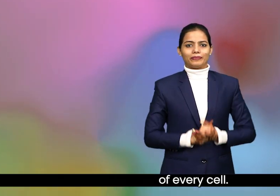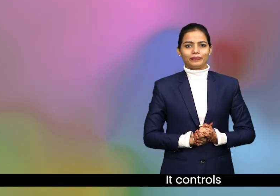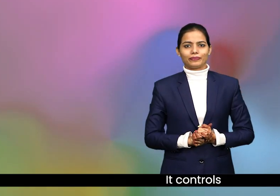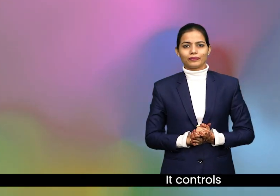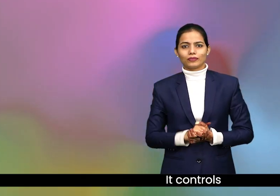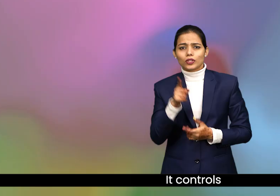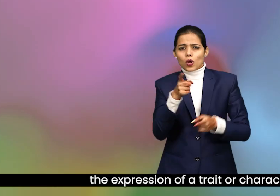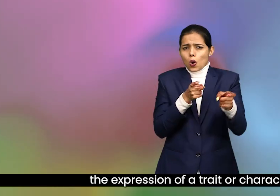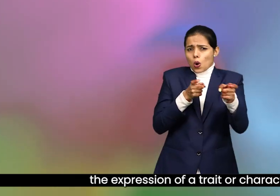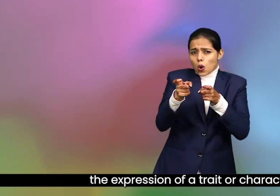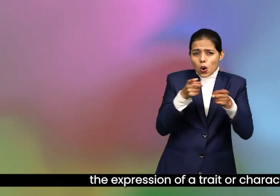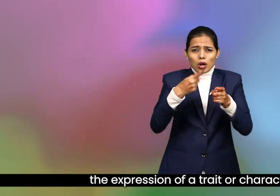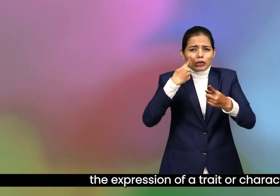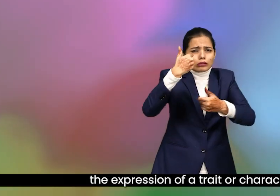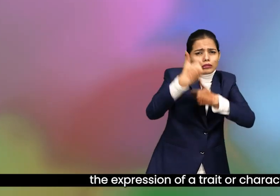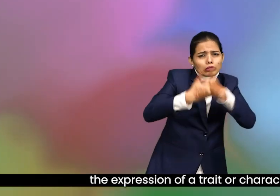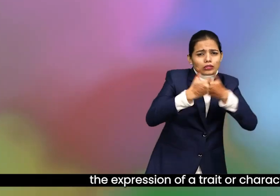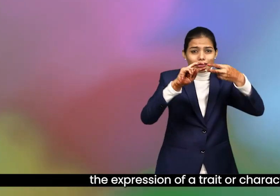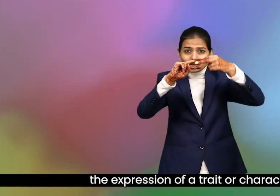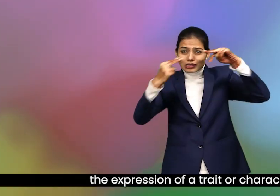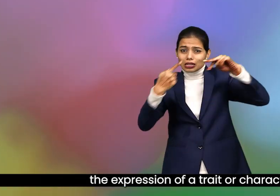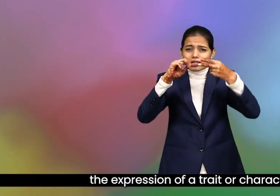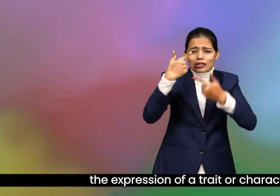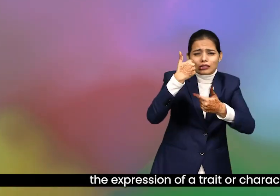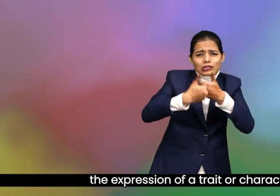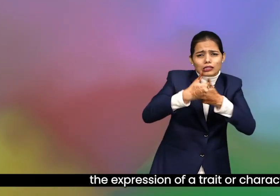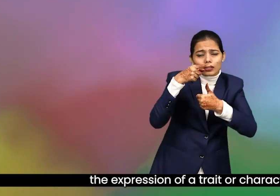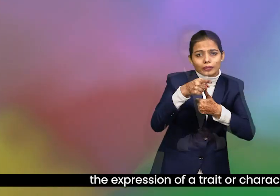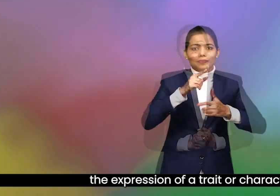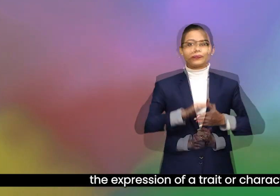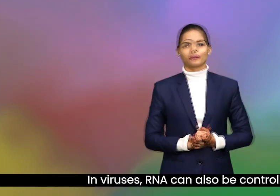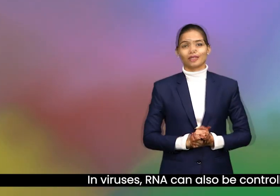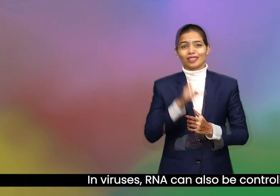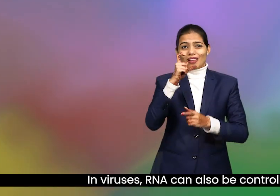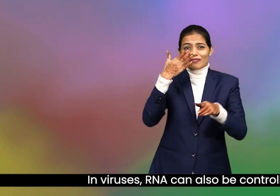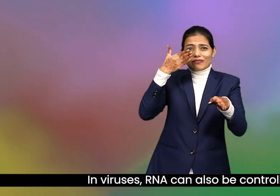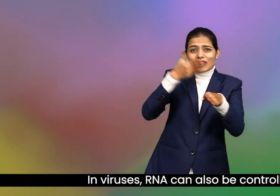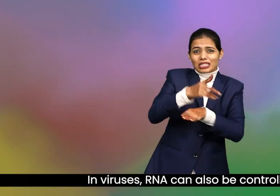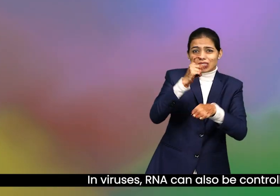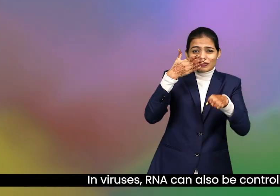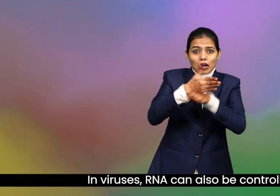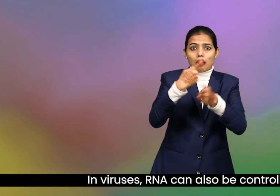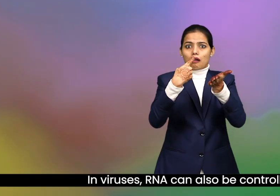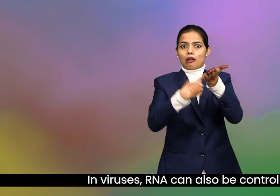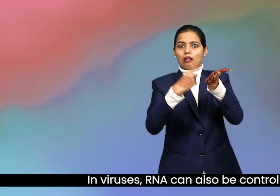It இது ஒரு controls பண்பு the அல்லது expression of a trait தன்மையின் or வெளிப்பாட்டை character. கட்டுப்படுத்துகிறது. In வைரஸ்களில் viruses, RNA can also RNA